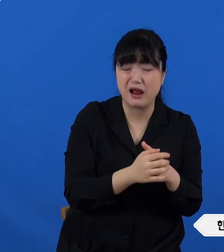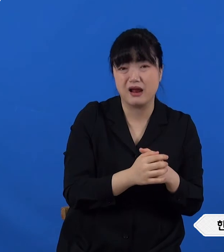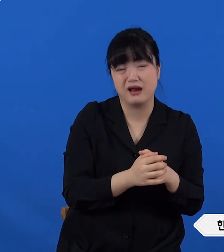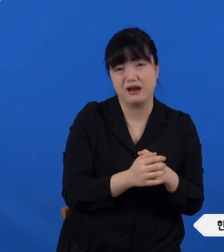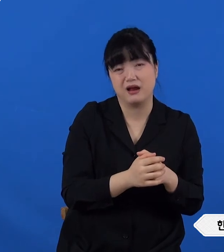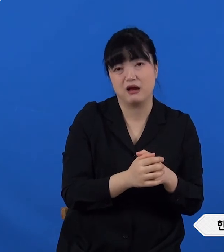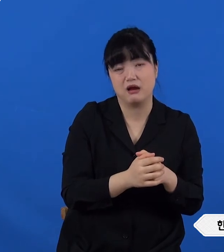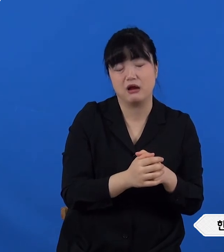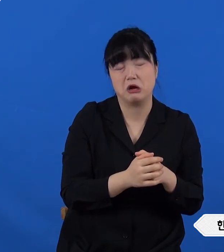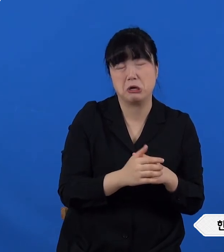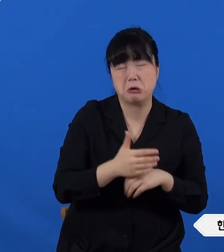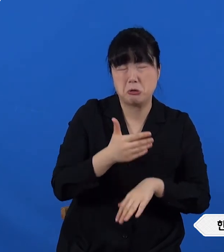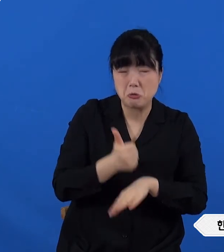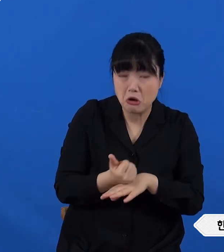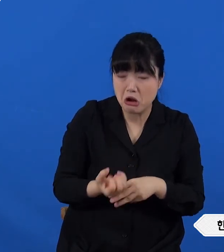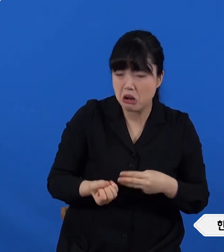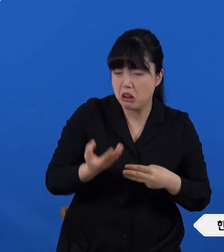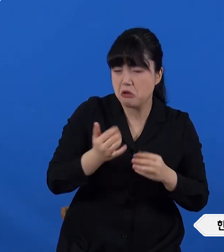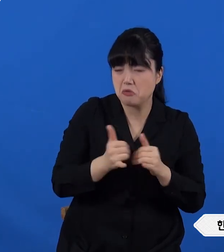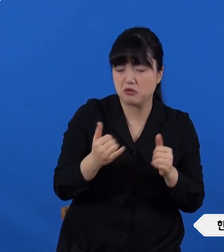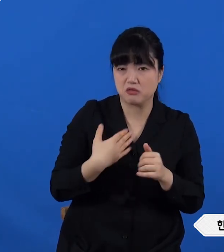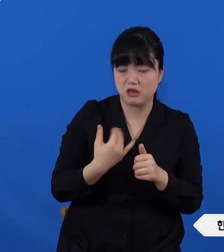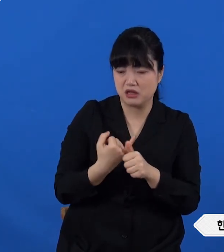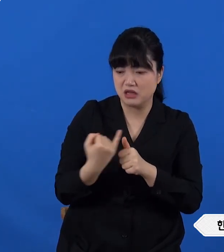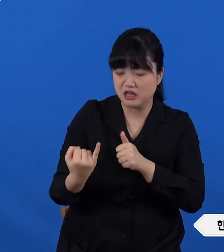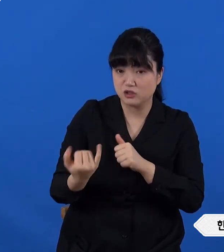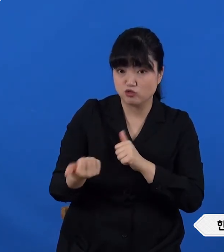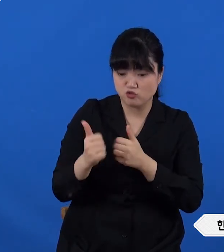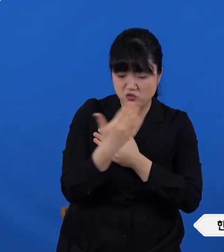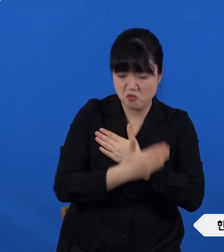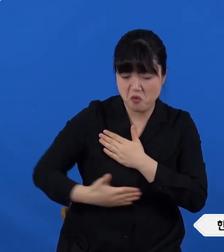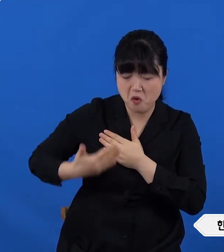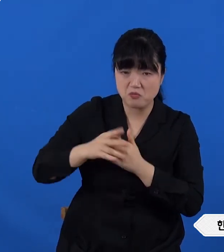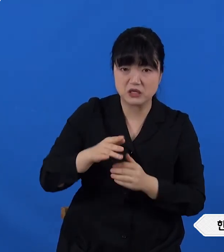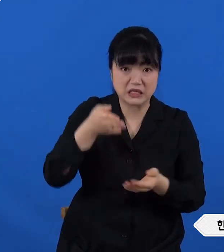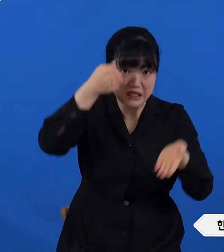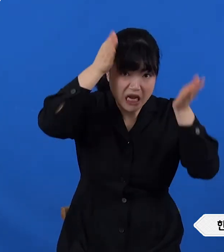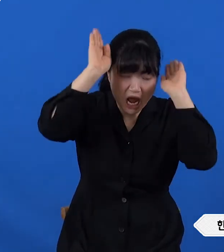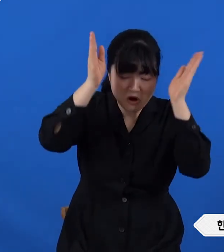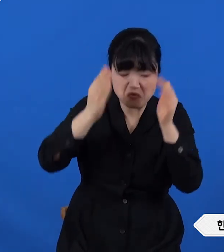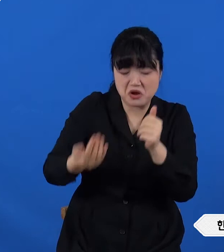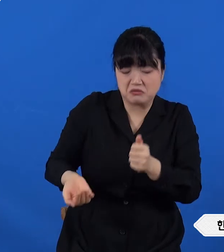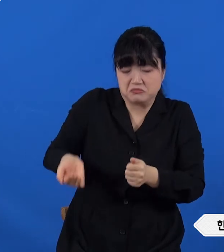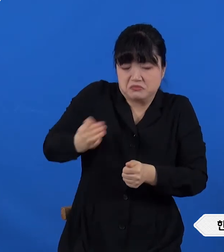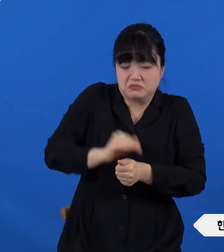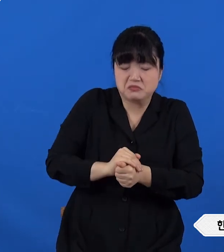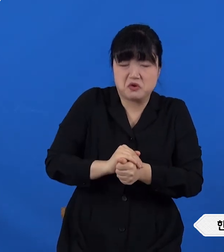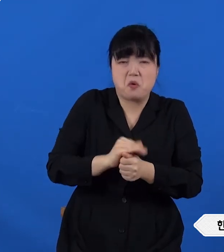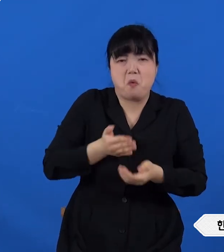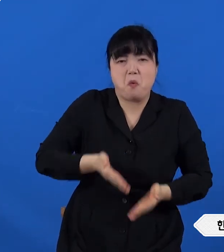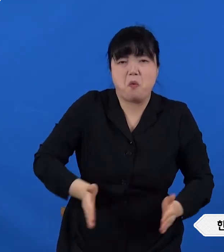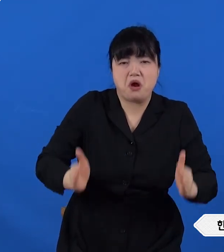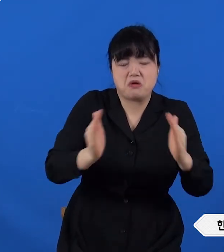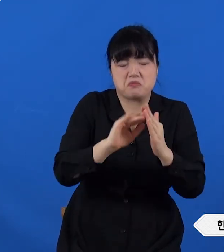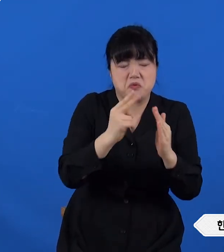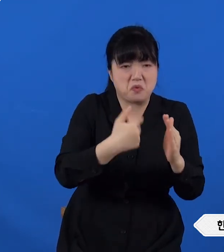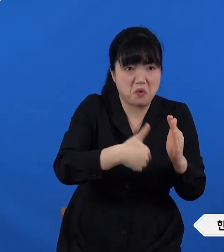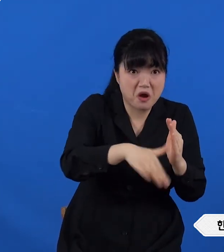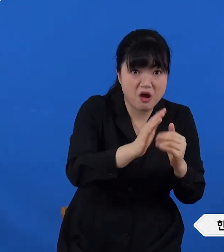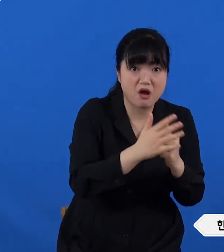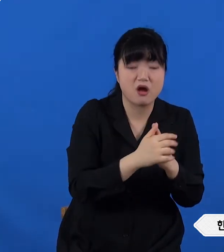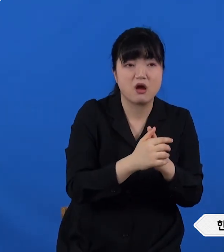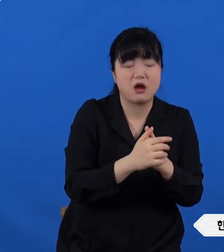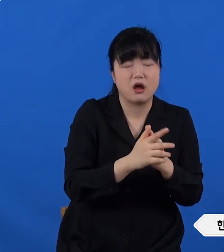그래 놓고는 이제 이 레위인은 자기 아내 시체를 나귀에 싣고 고향으로 돌아갔습니다. 그리고는 한 번